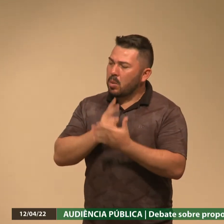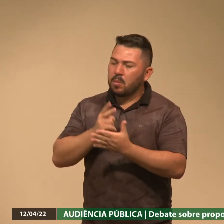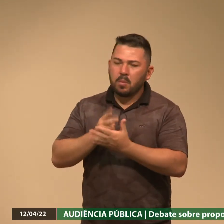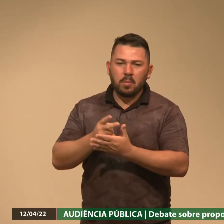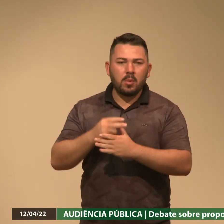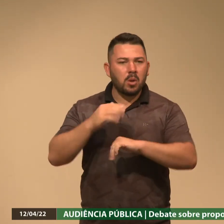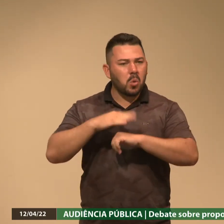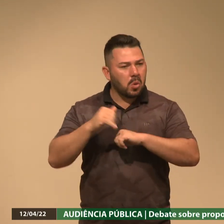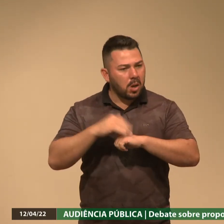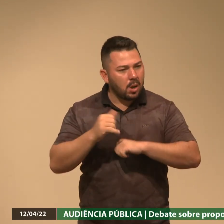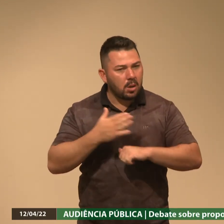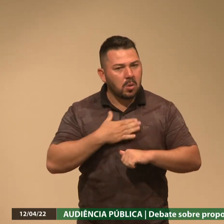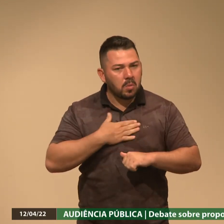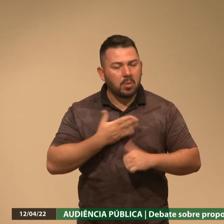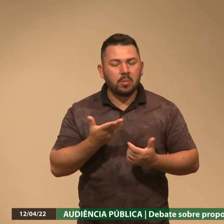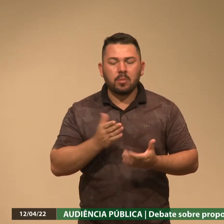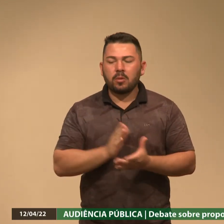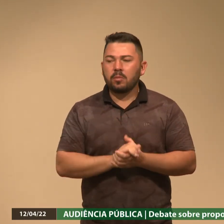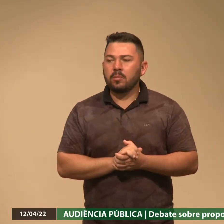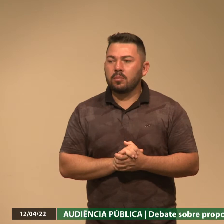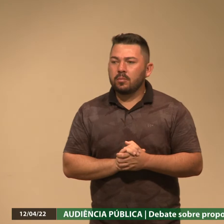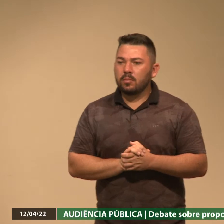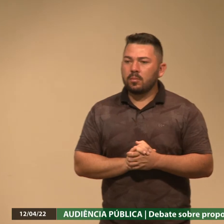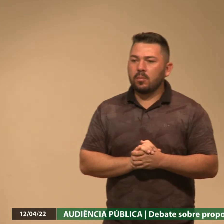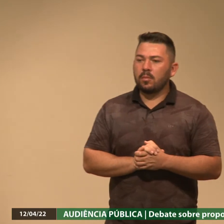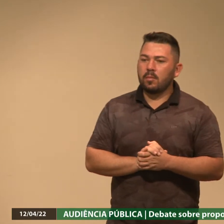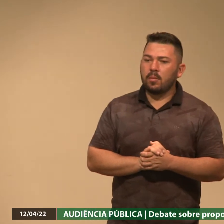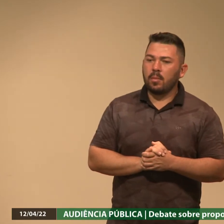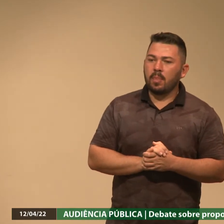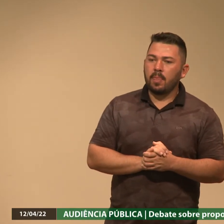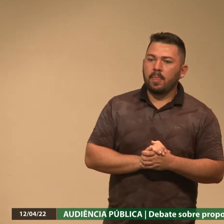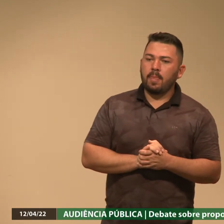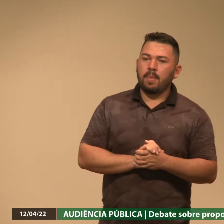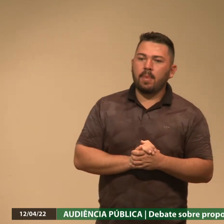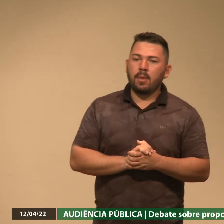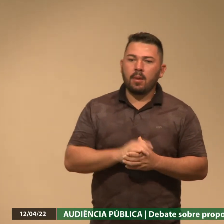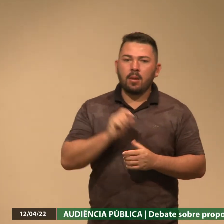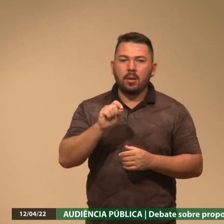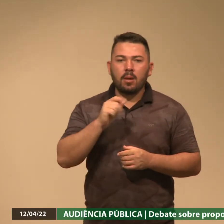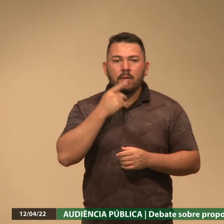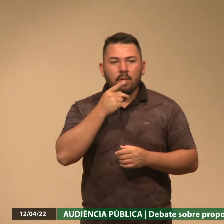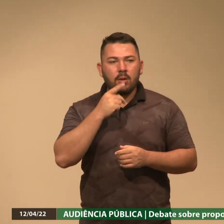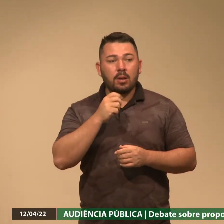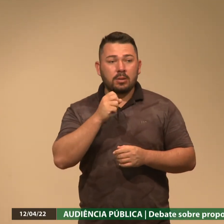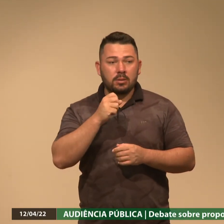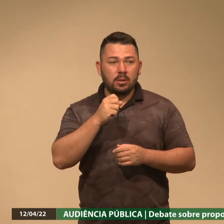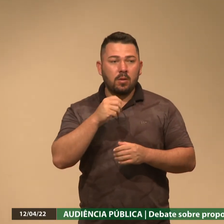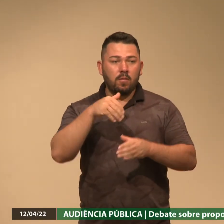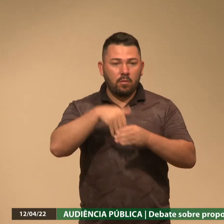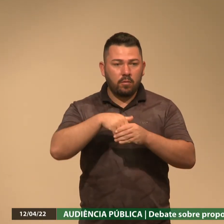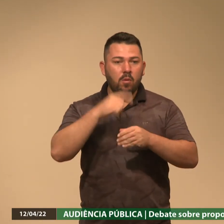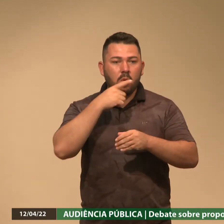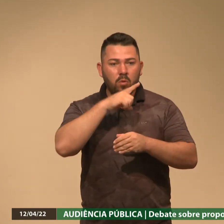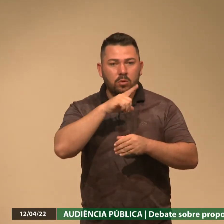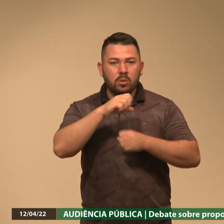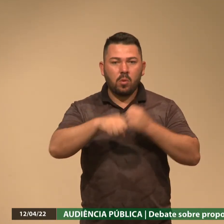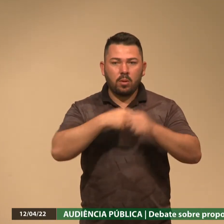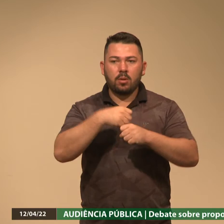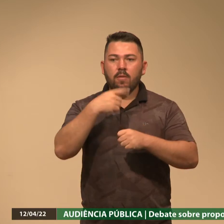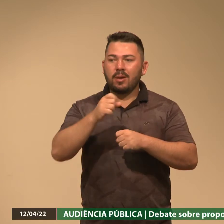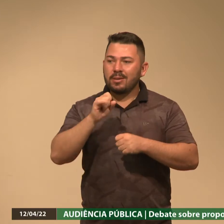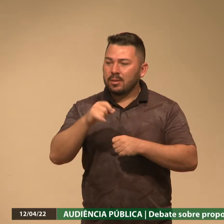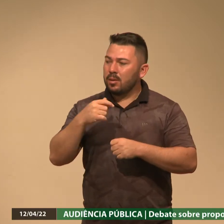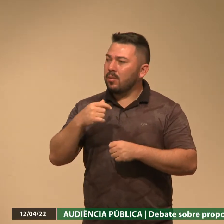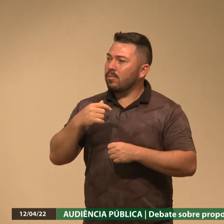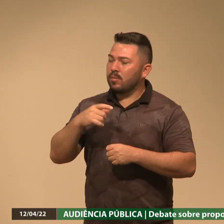com muito carinho quem vai dizer se eu voltar aqui ou não Ano que vem é Deus mas se eu não estiver